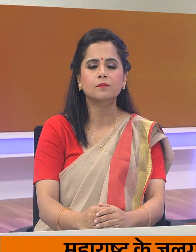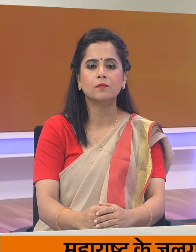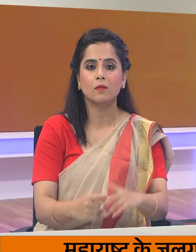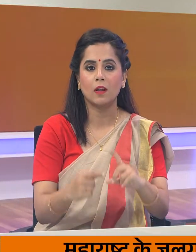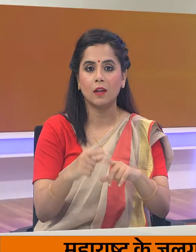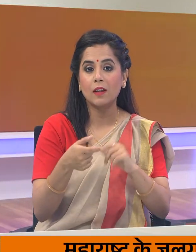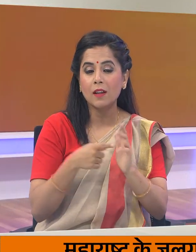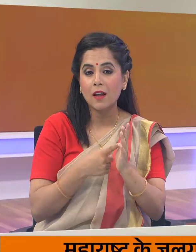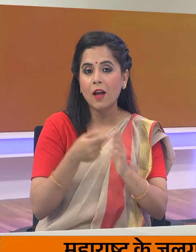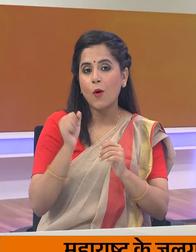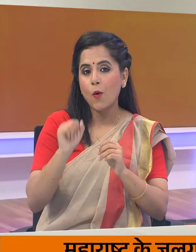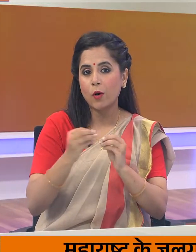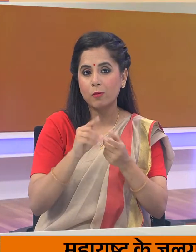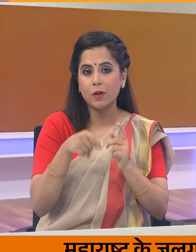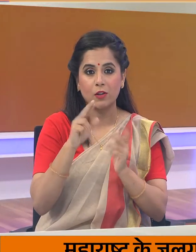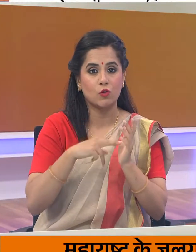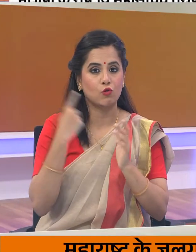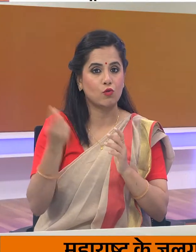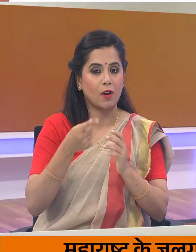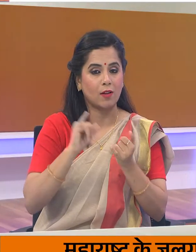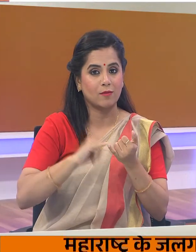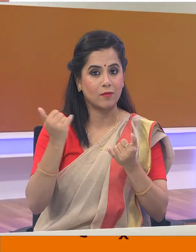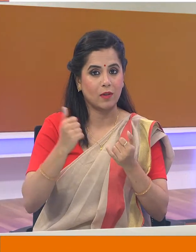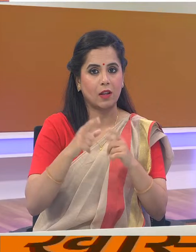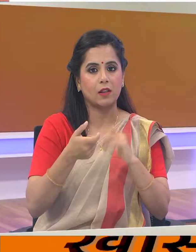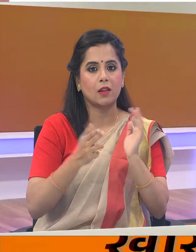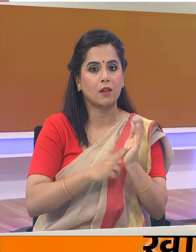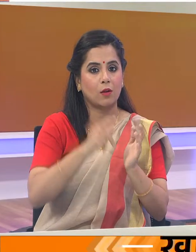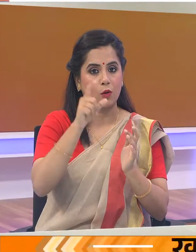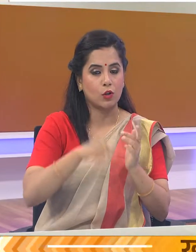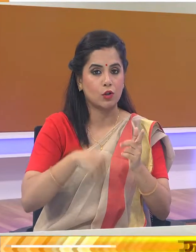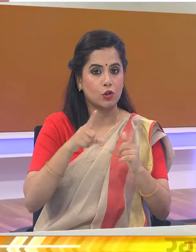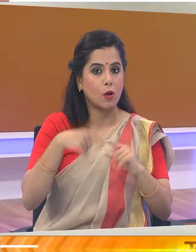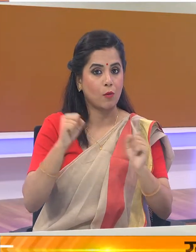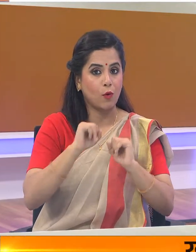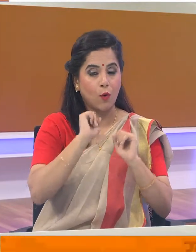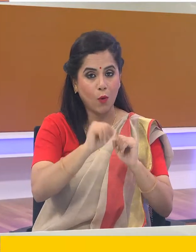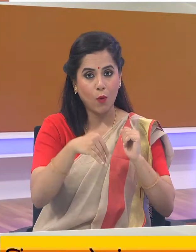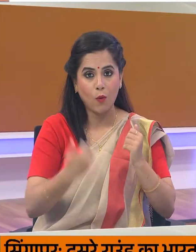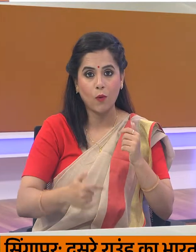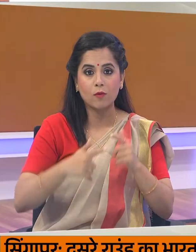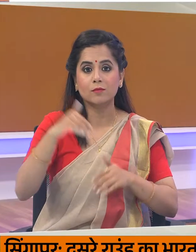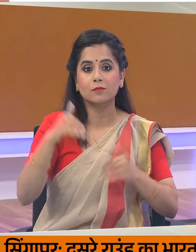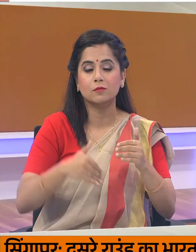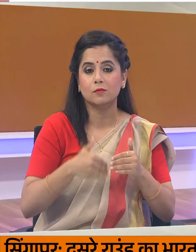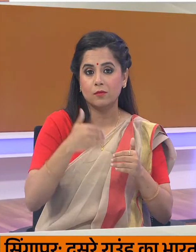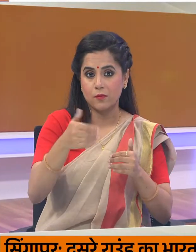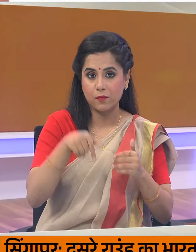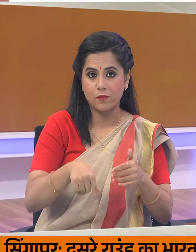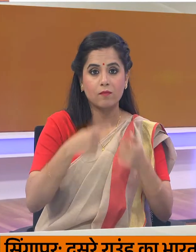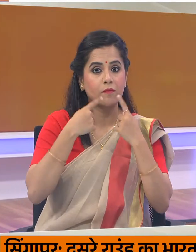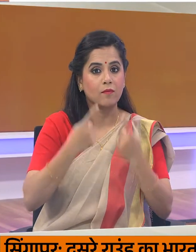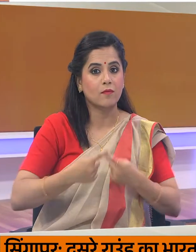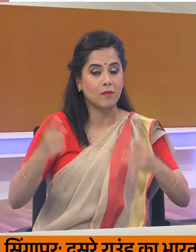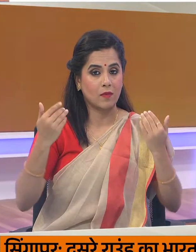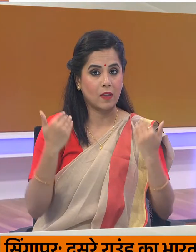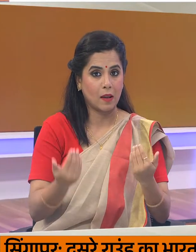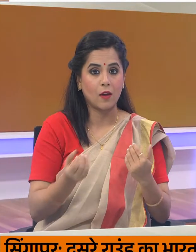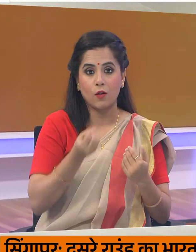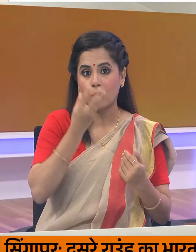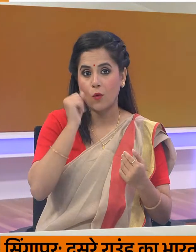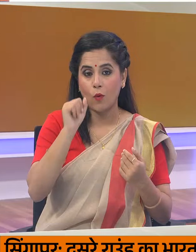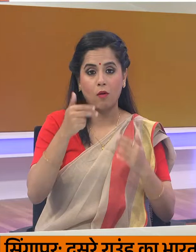और भाजपा के राष्ट्रीय महासचिव तरुण चुघ ने जम्मू कश्मीर विधानसभा चुनाव के लिए घोषित